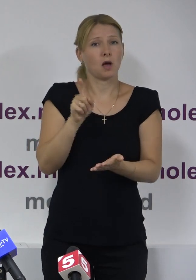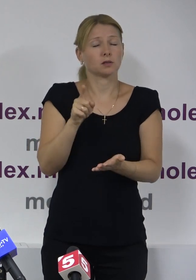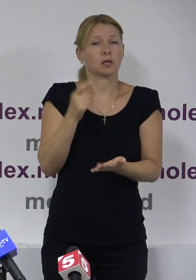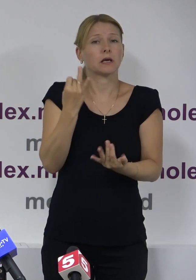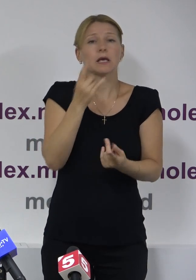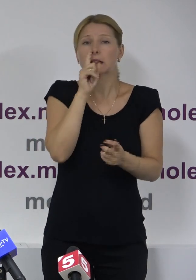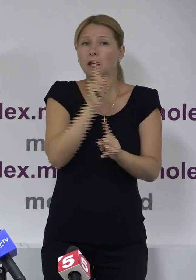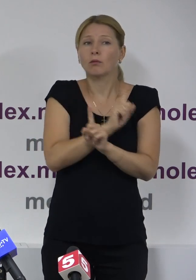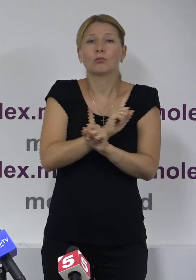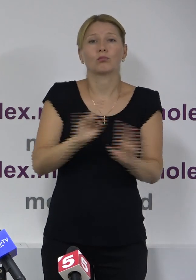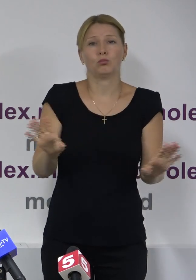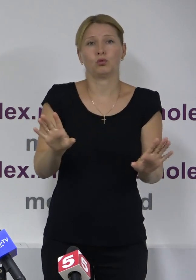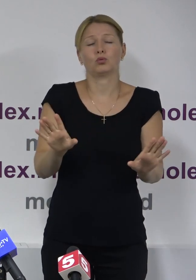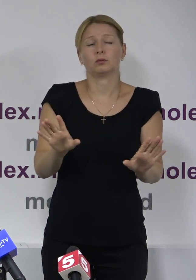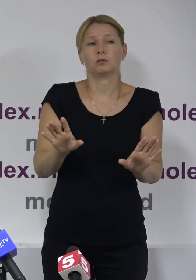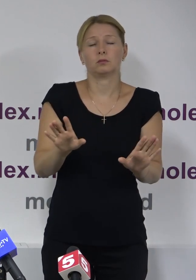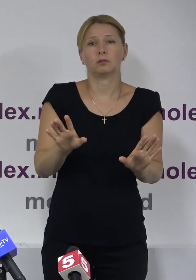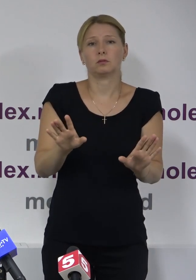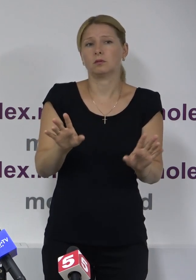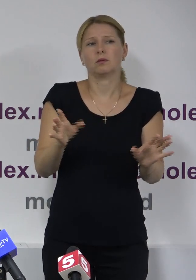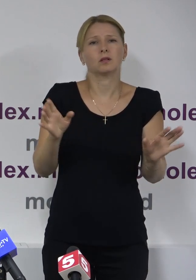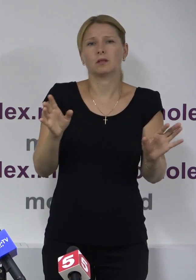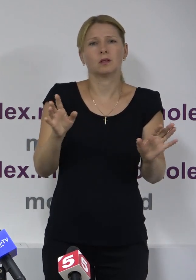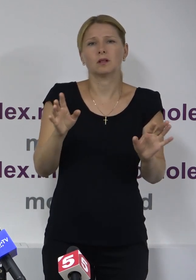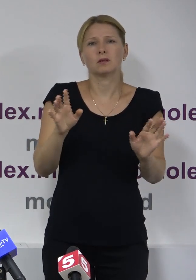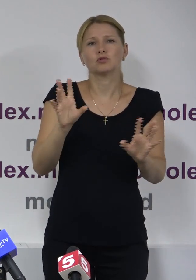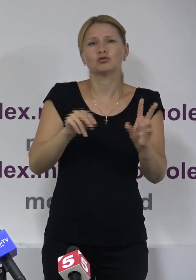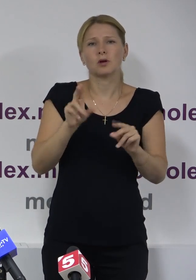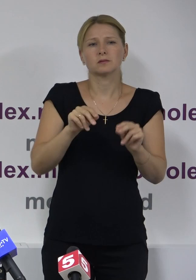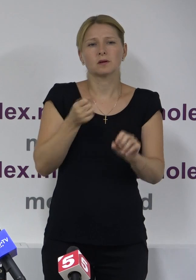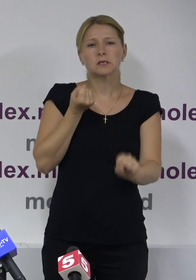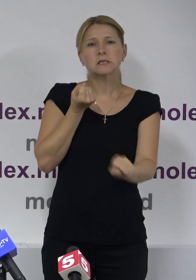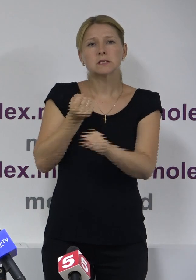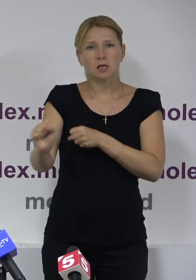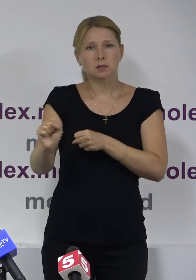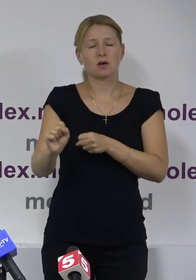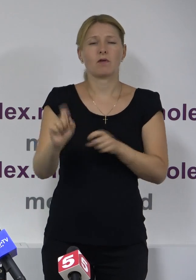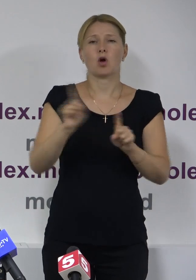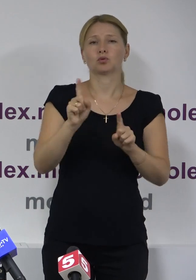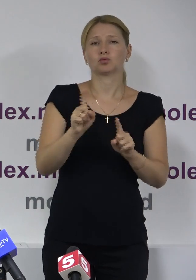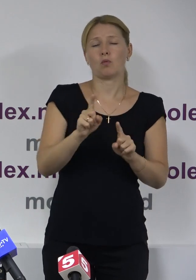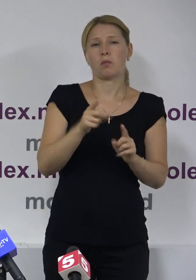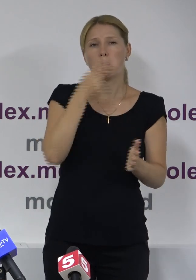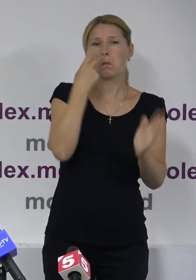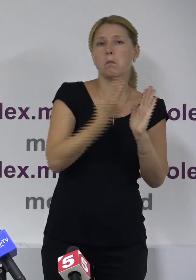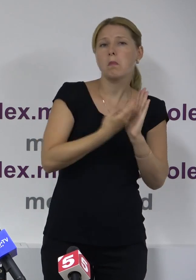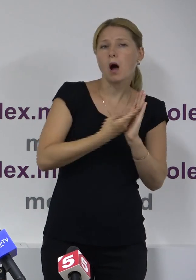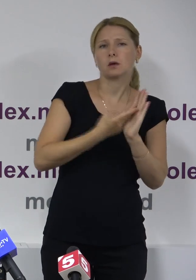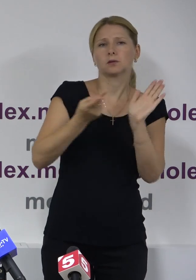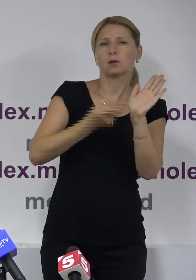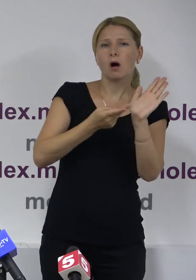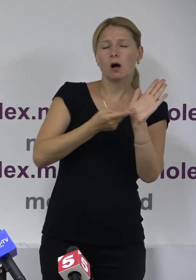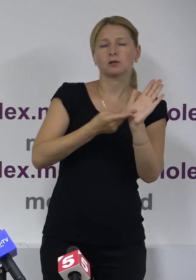vom avea niciun fel de obligație, să spunem, de a prezenta anumite